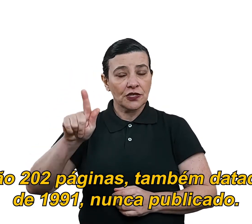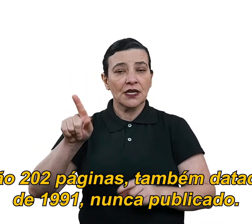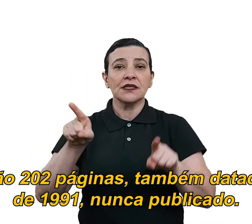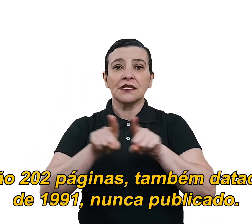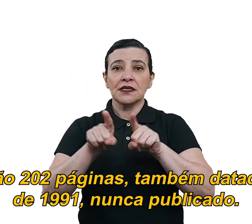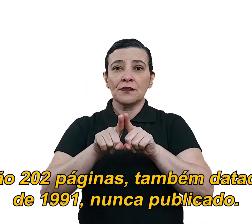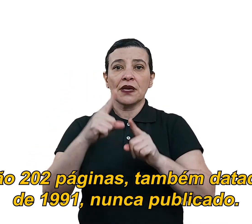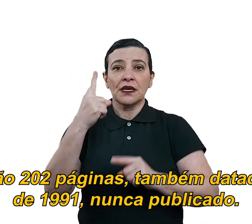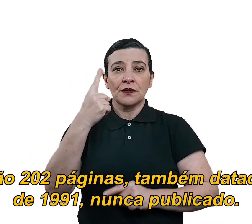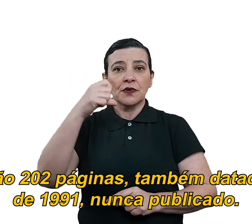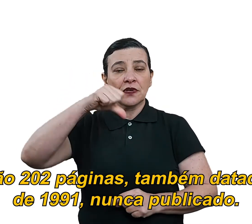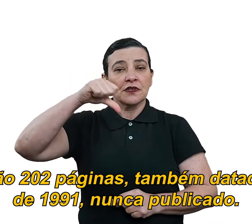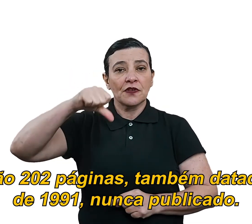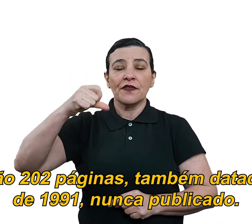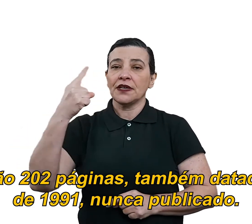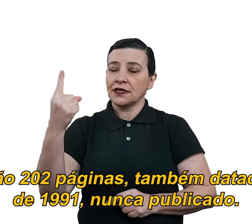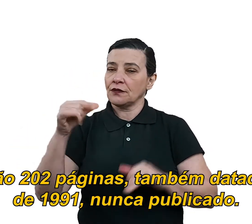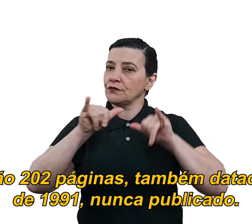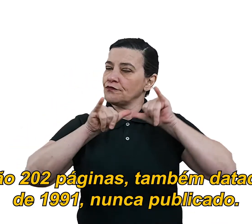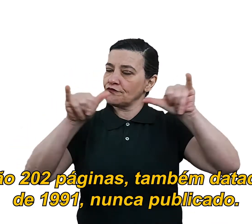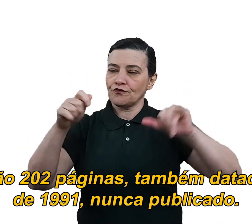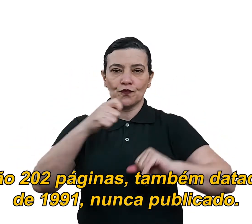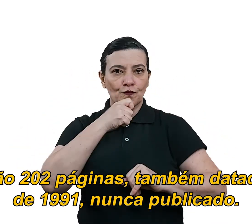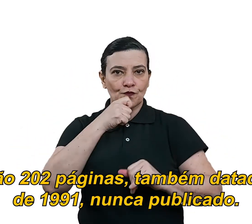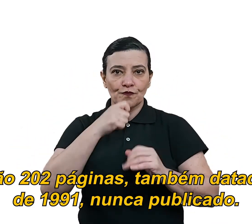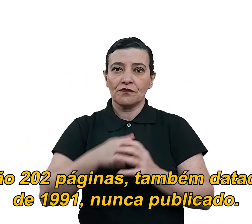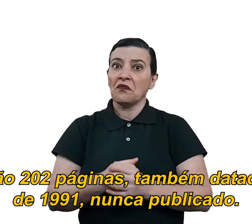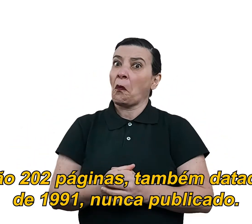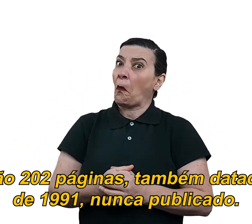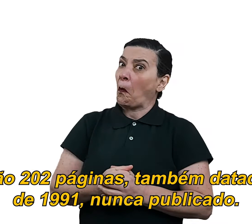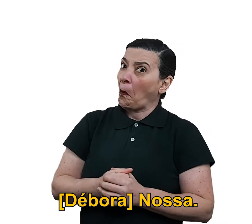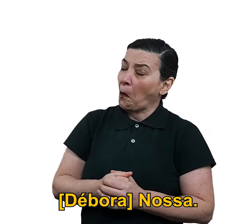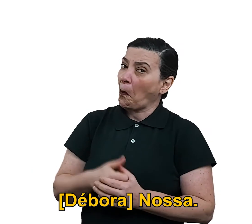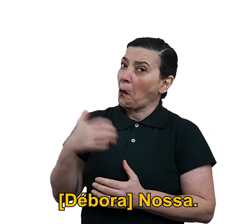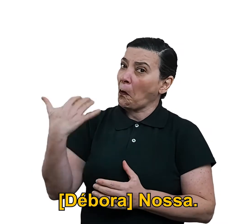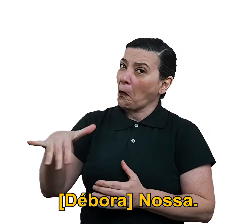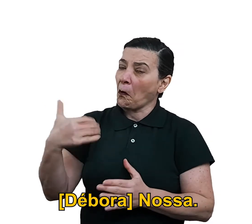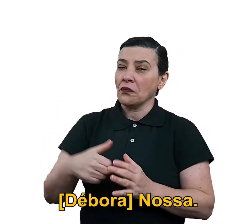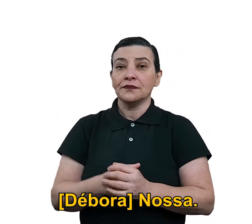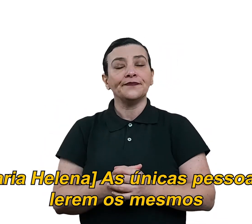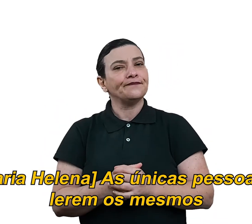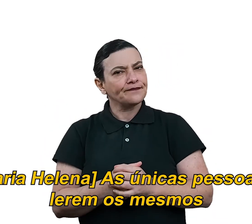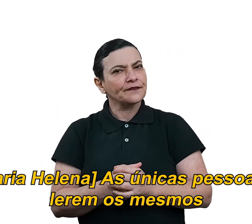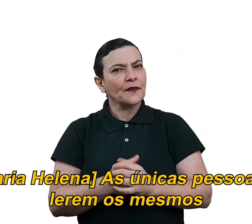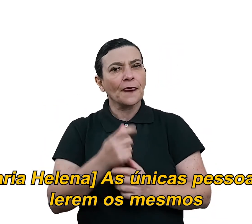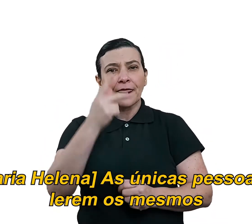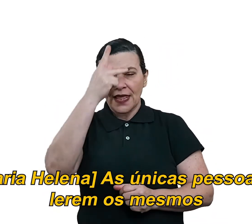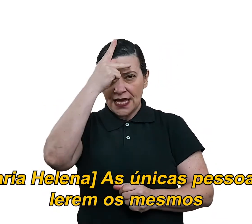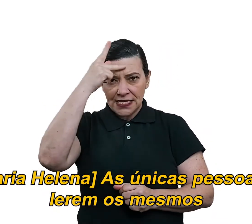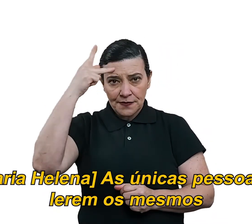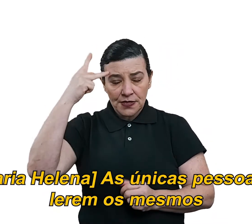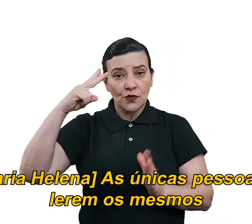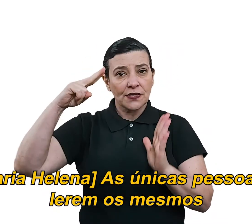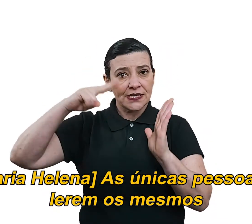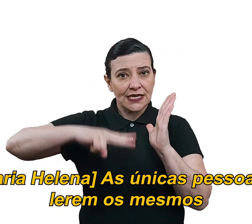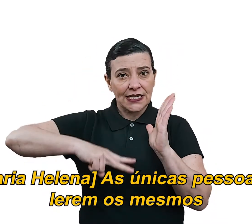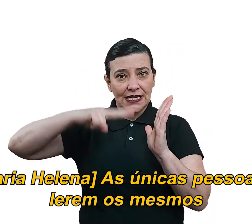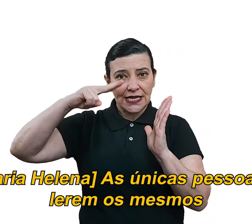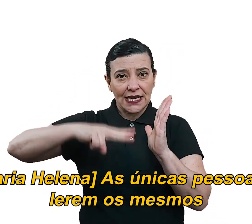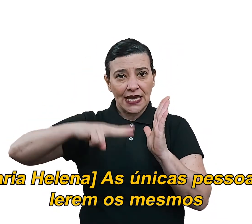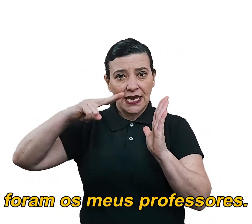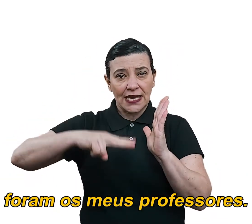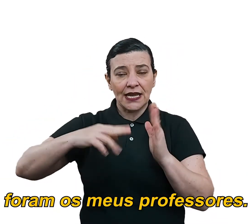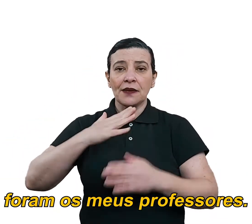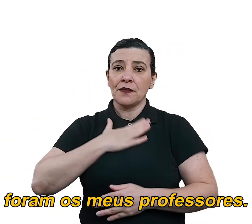páginas, também datado de 1991, nunca publicado. Nossa! As únicas pessoas a lerem